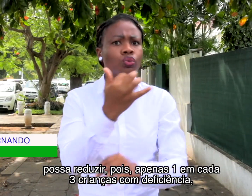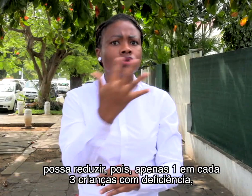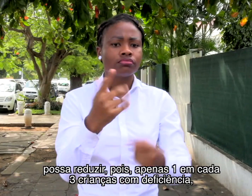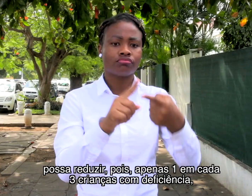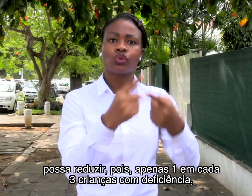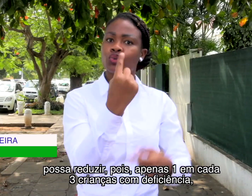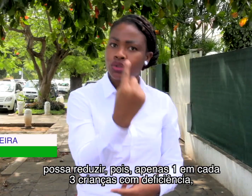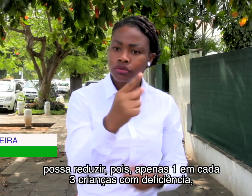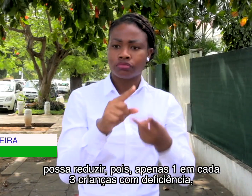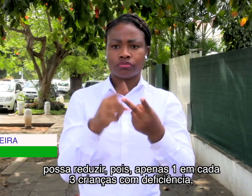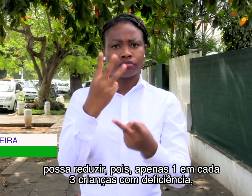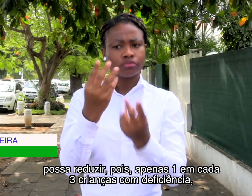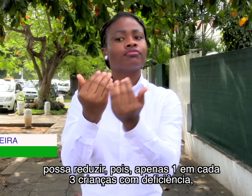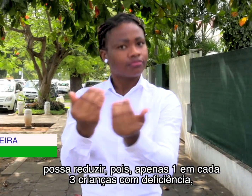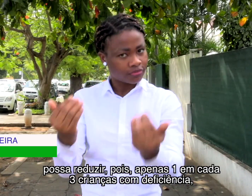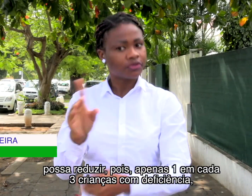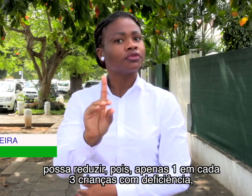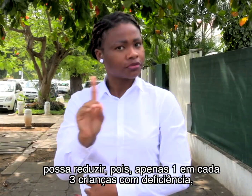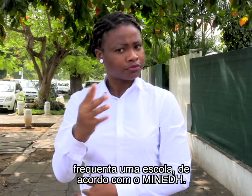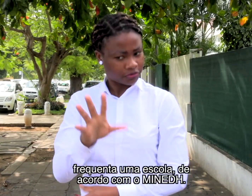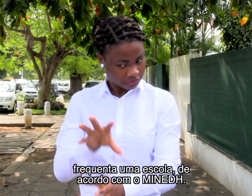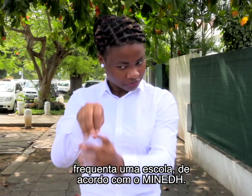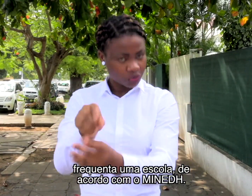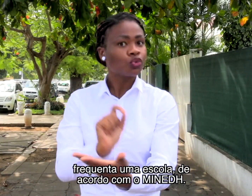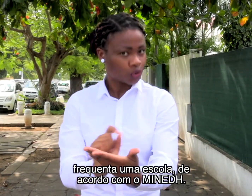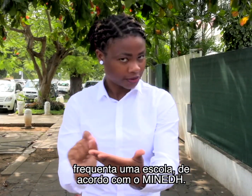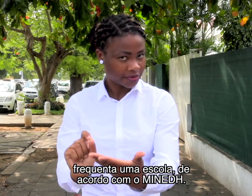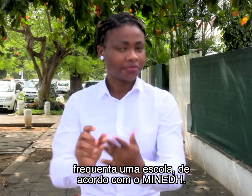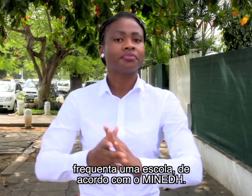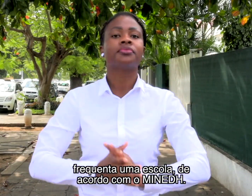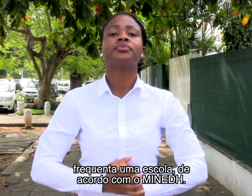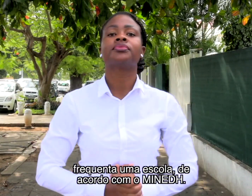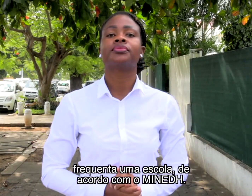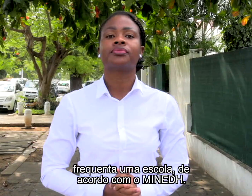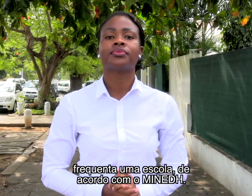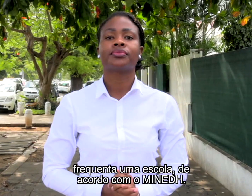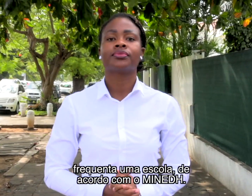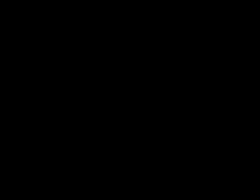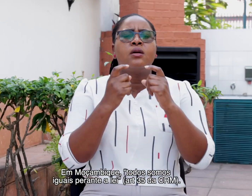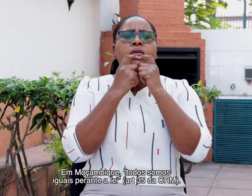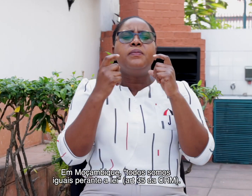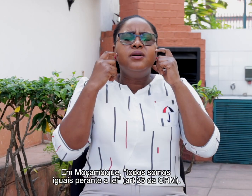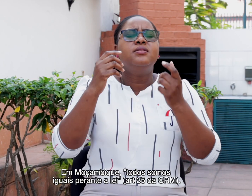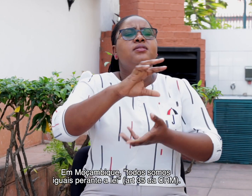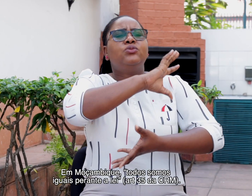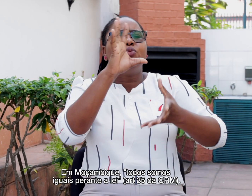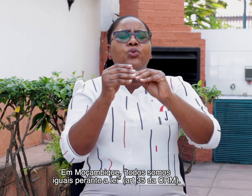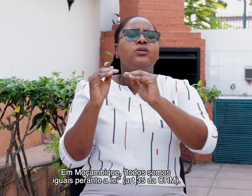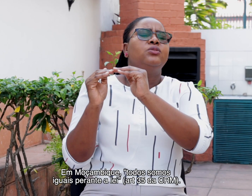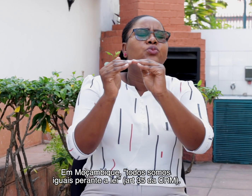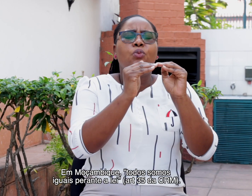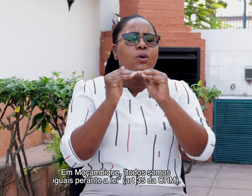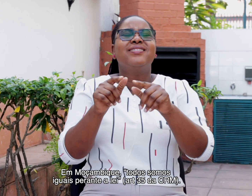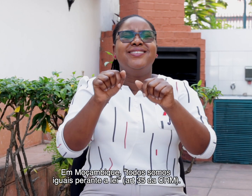apenas 1 em cada 3 crianças com deficiência frequentam uma escola, de acordo com o MINED. Em Moçambique, todos